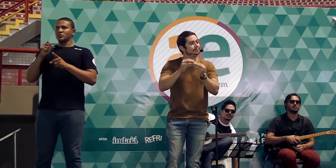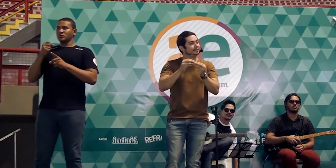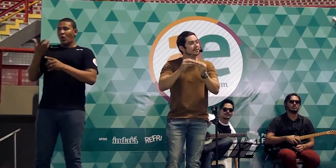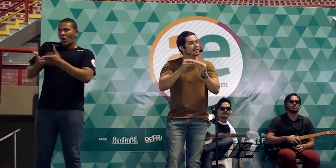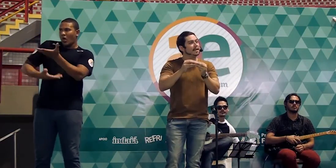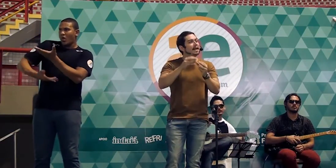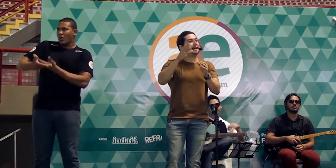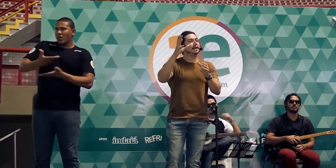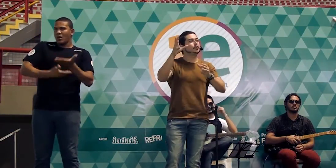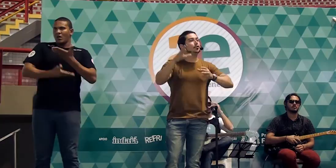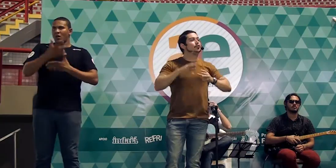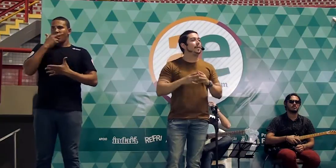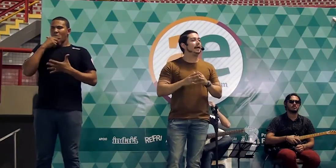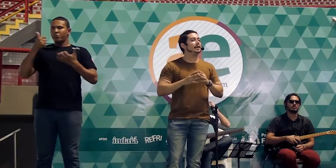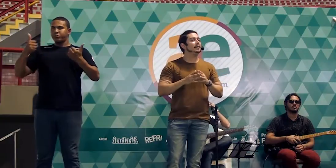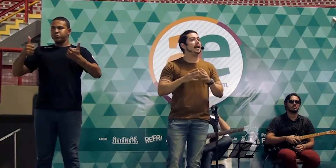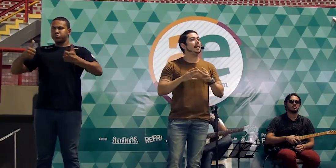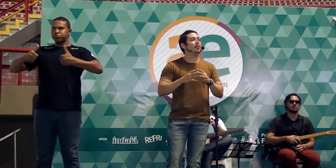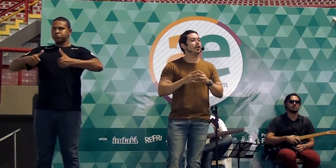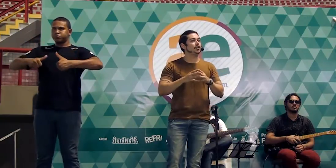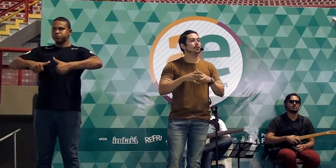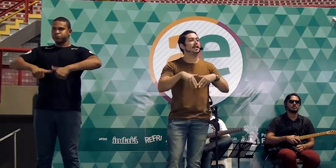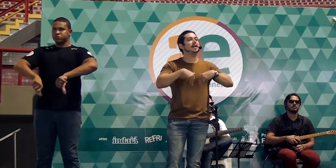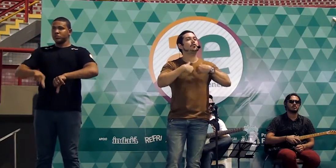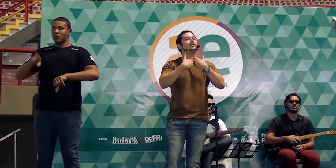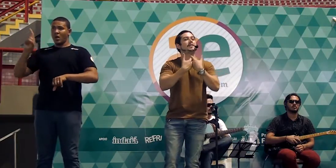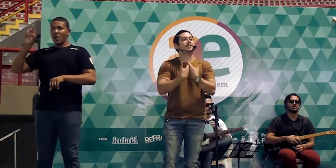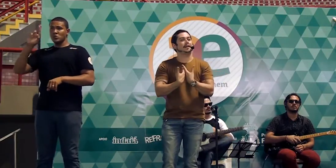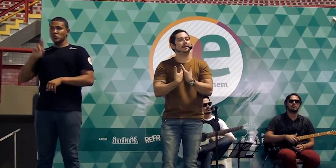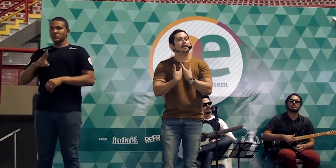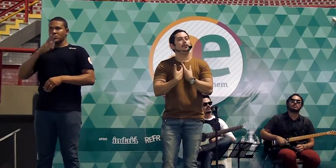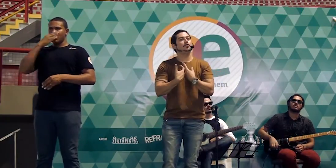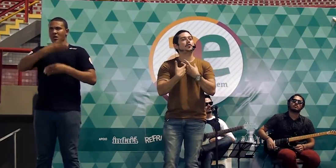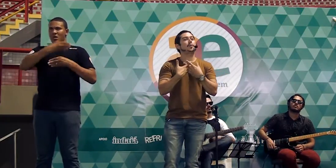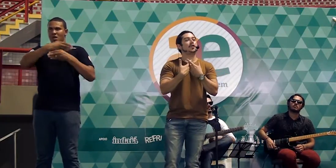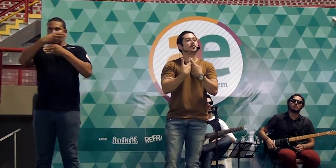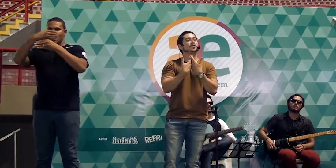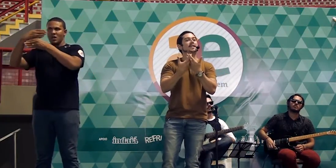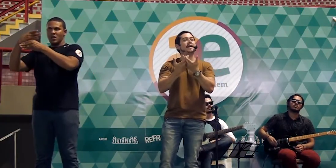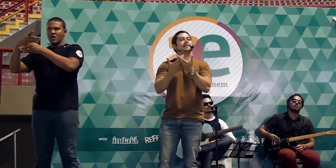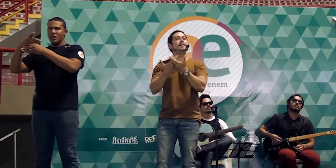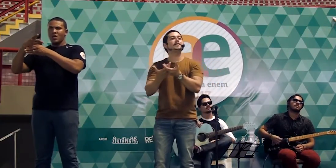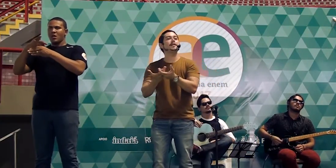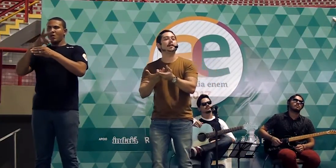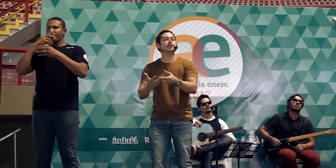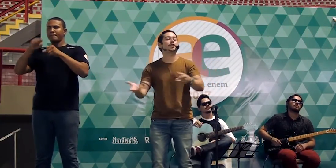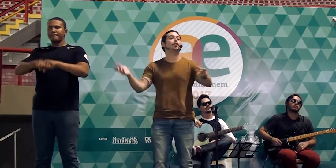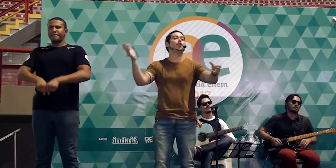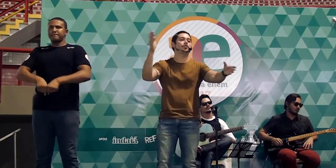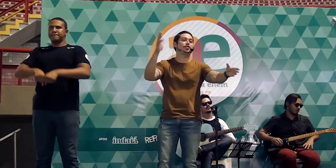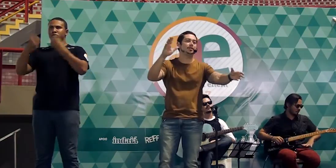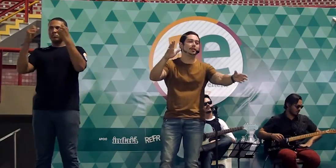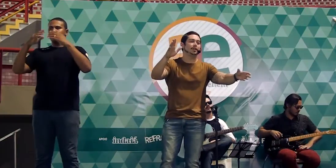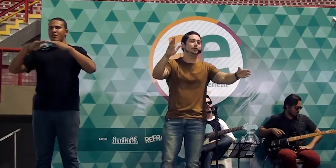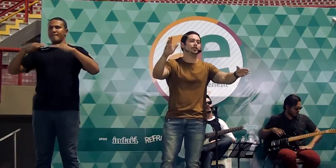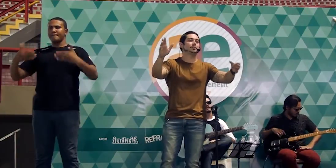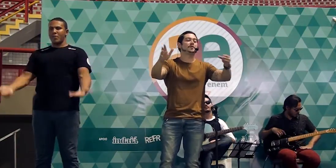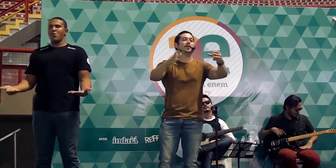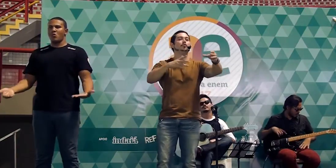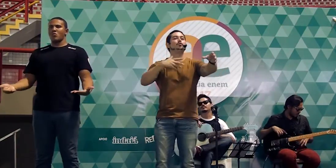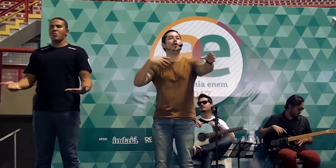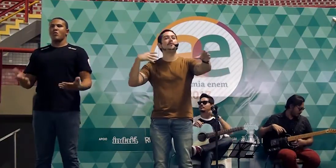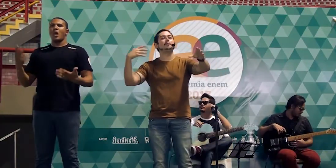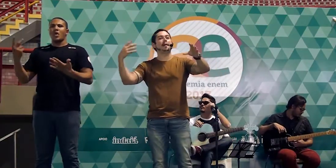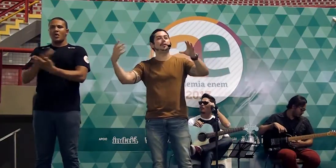decadência. E a queda do Muro de Berlim é a amostra do que ia acontecer nos próximos 10, 15 anos. Que hoje nós